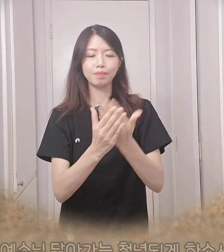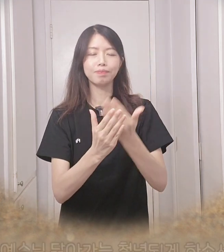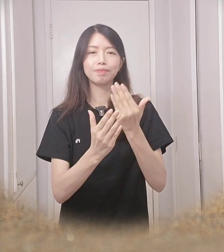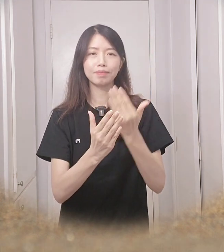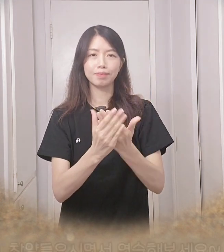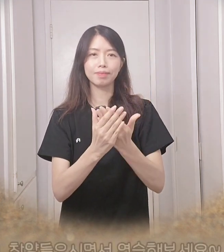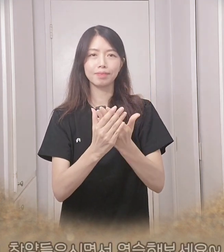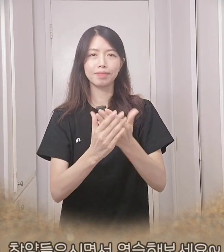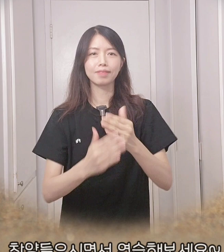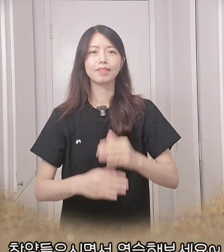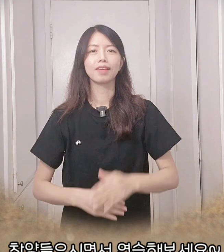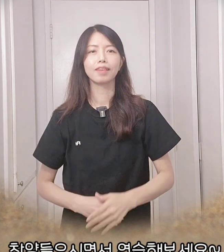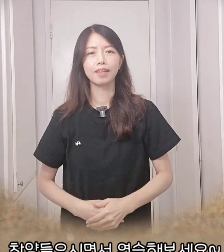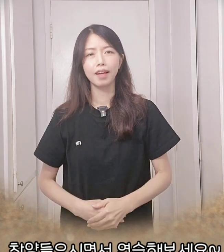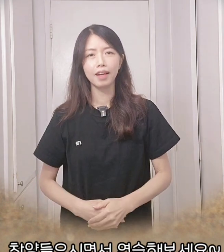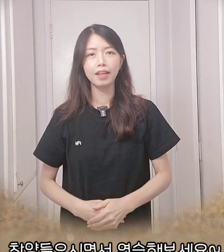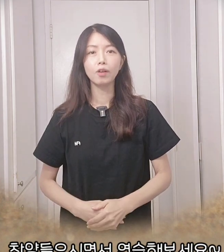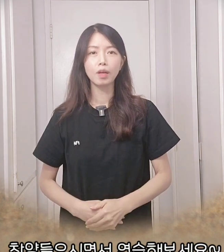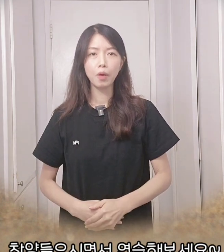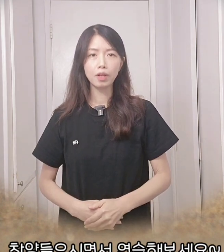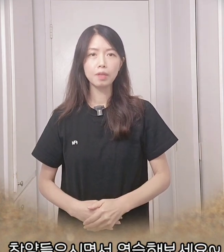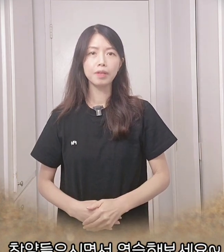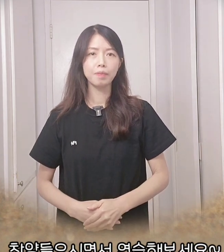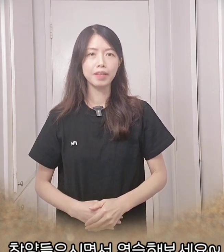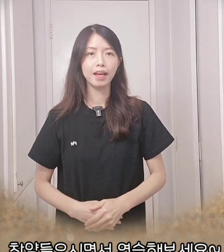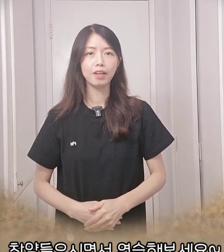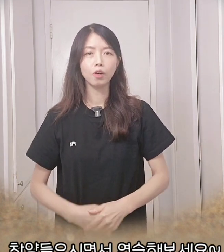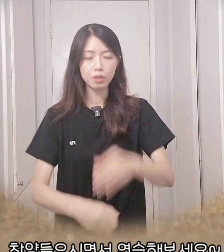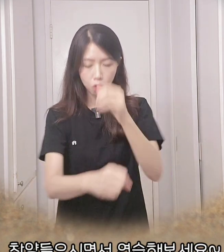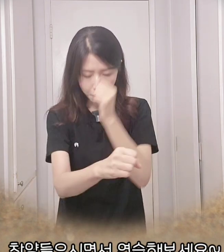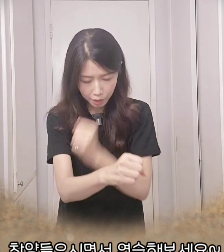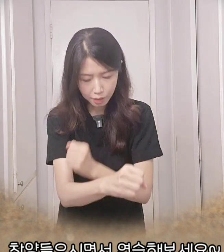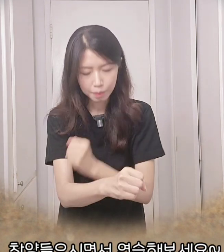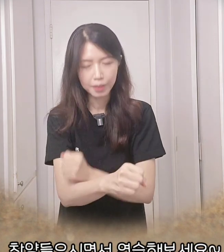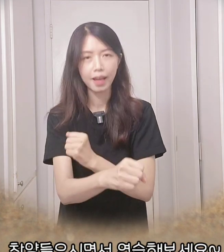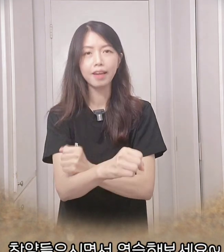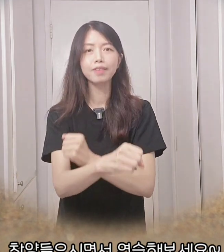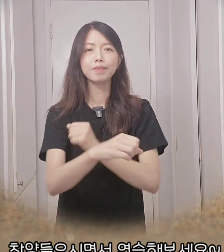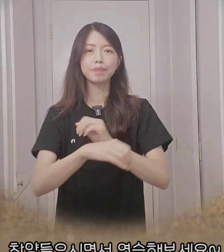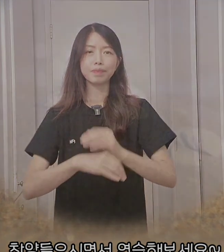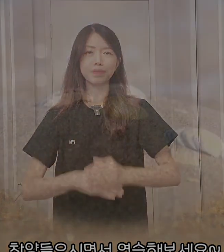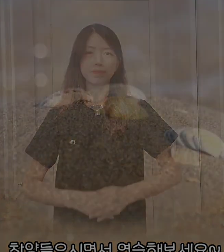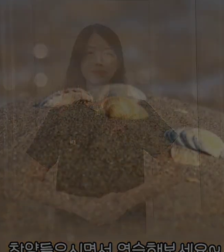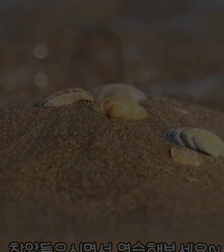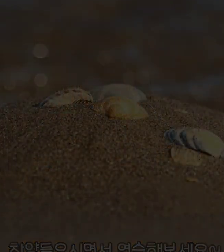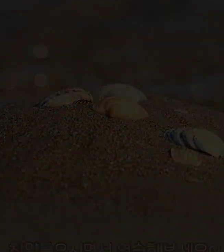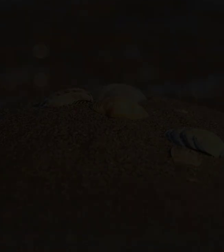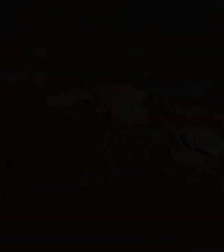하소서. 이렇게 표현하시면 됩니다. 여러분 수고 많으셨습니다.